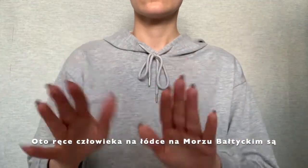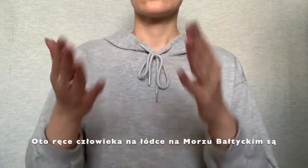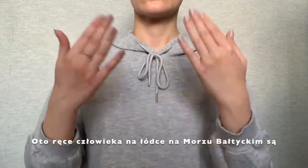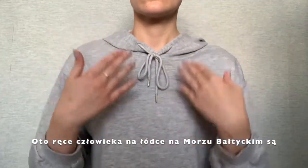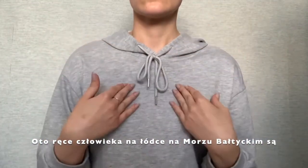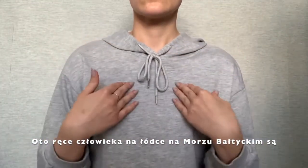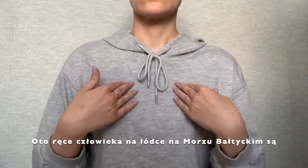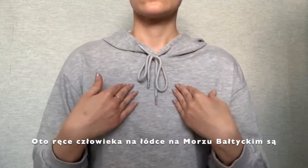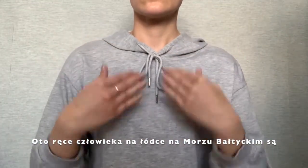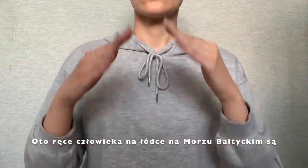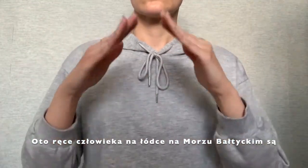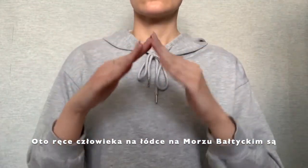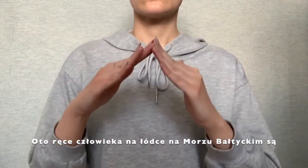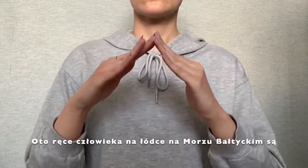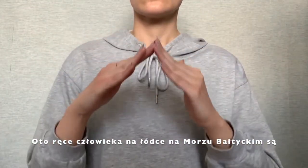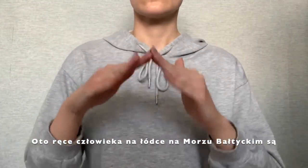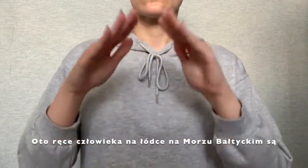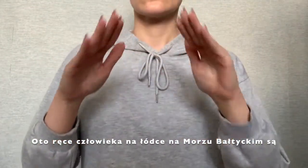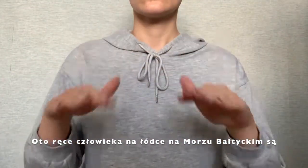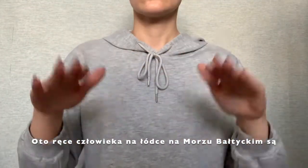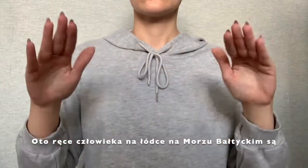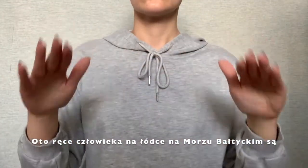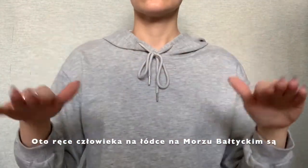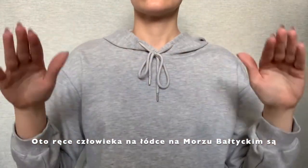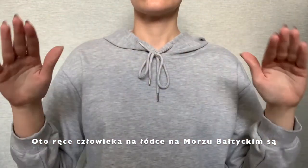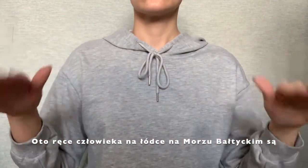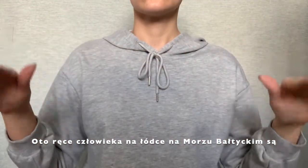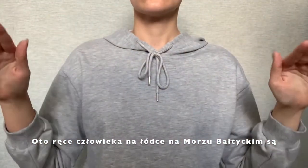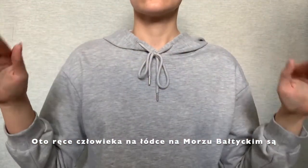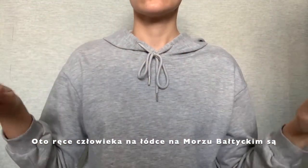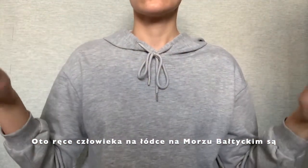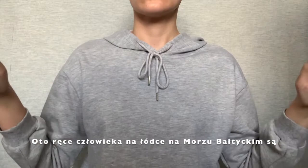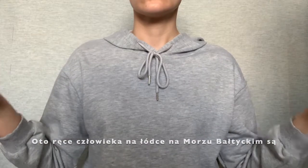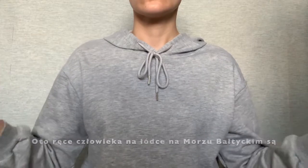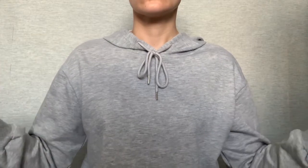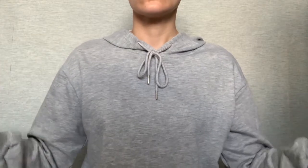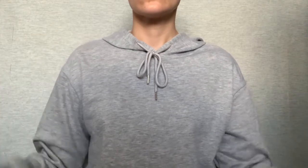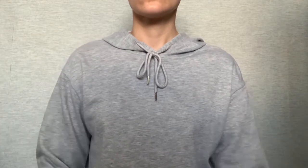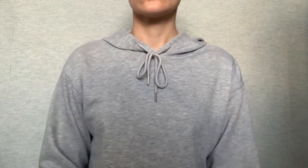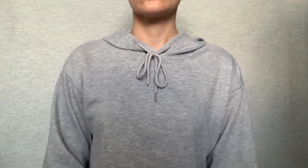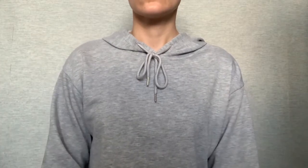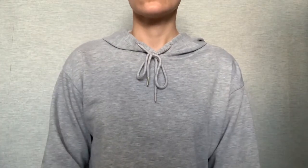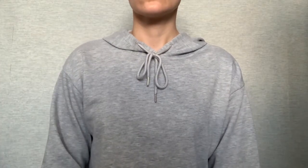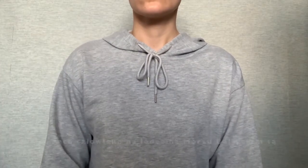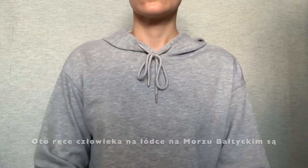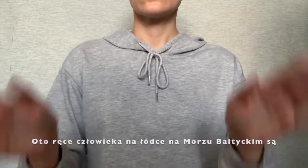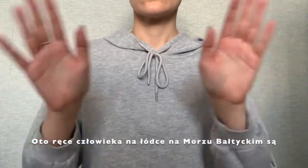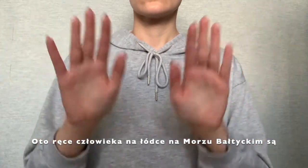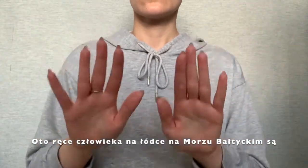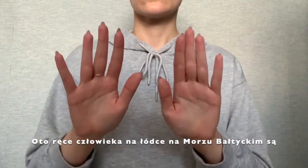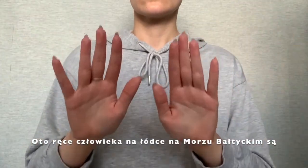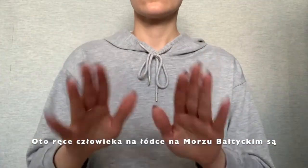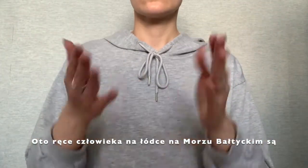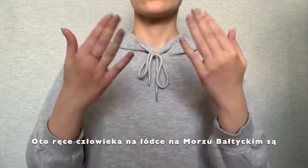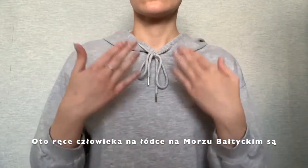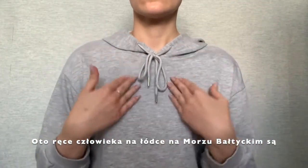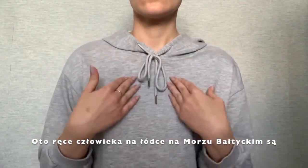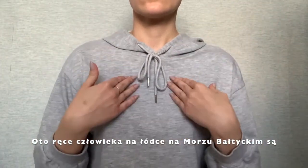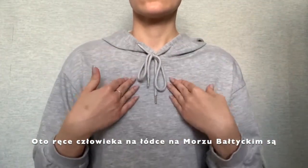ręce człowieka na łódce na Morzu Bałtyckim są. Oto ręce